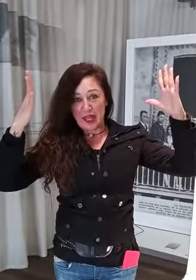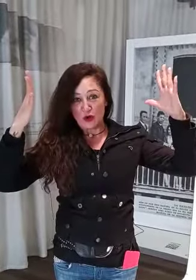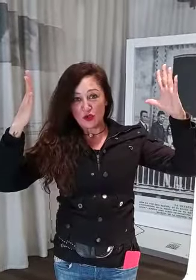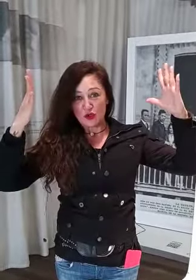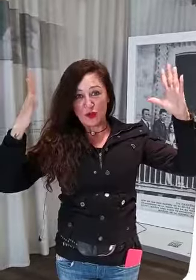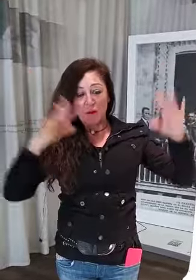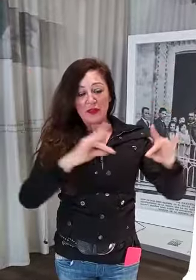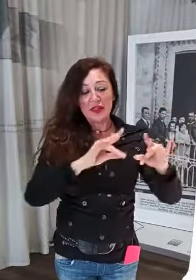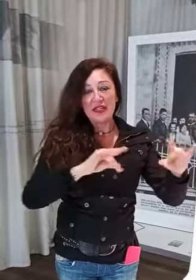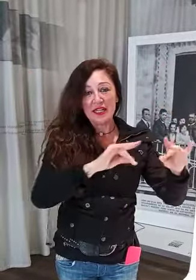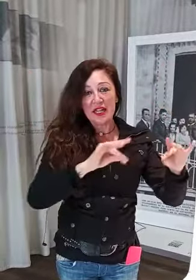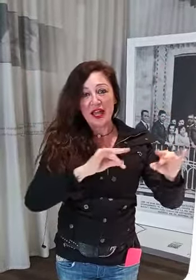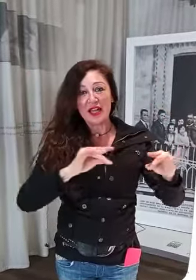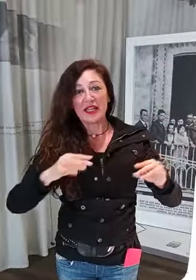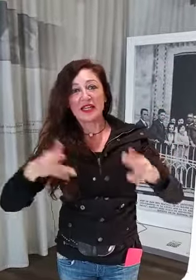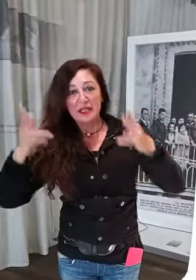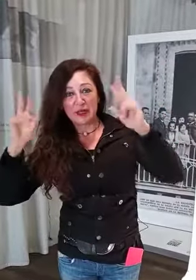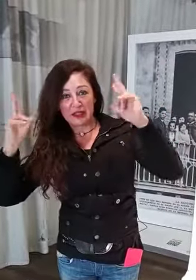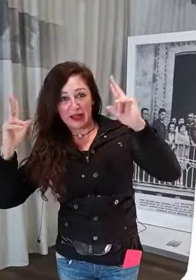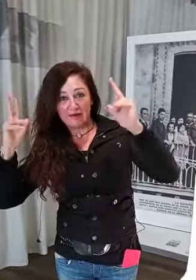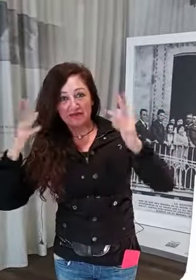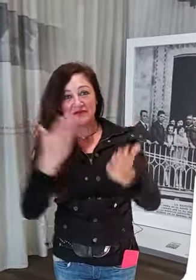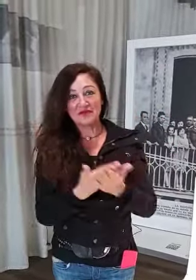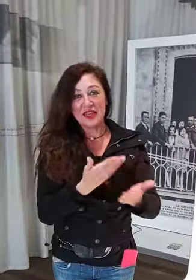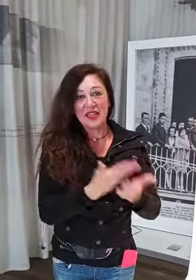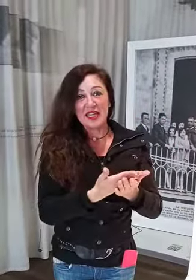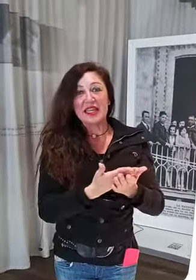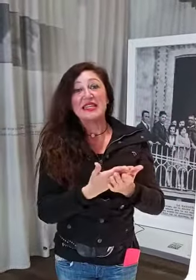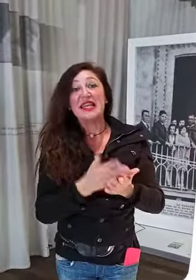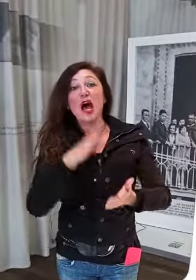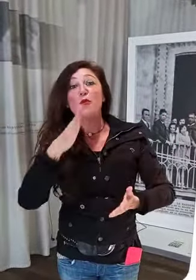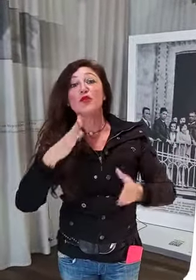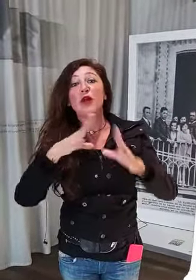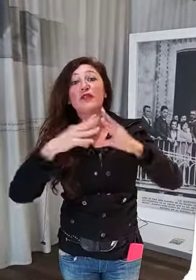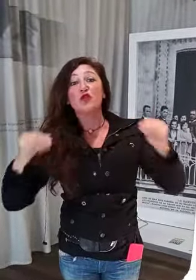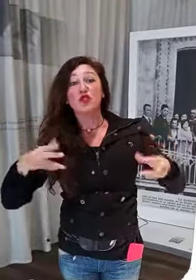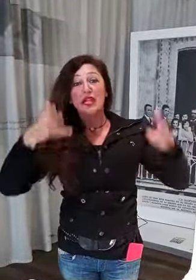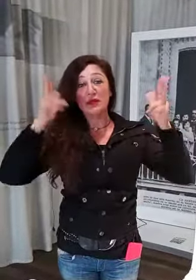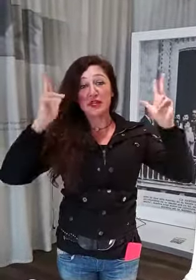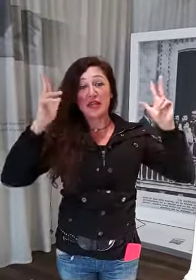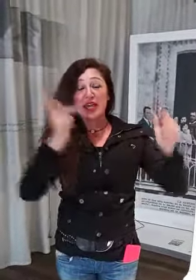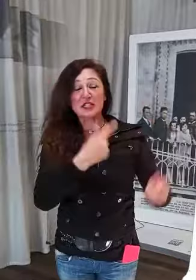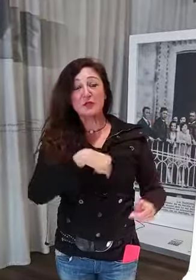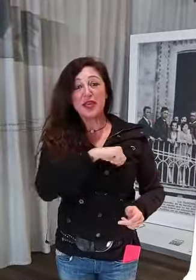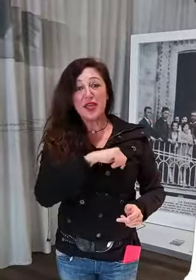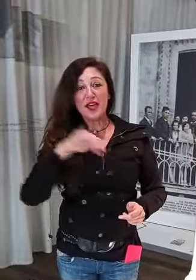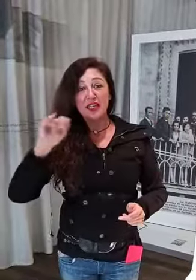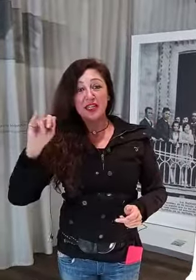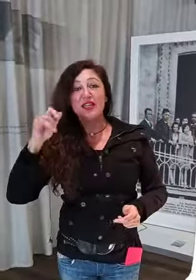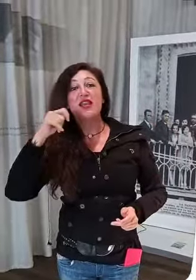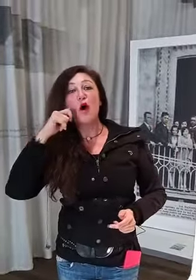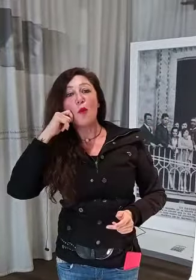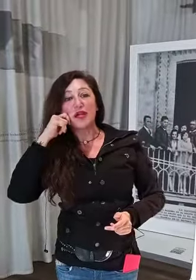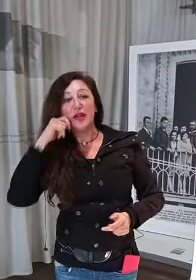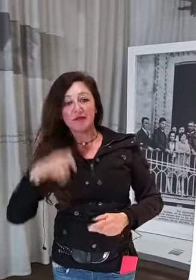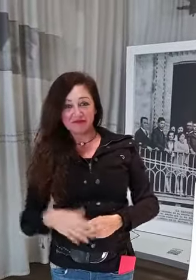levantaos, pedid tierra y libertad, sea por una Andalucía libre, España y la humanidad.